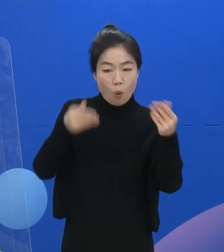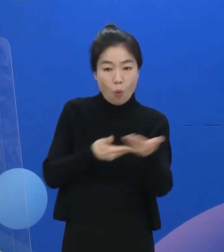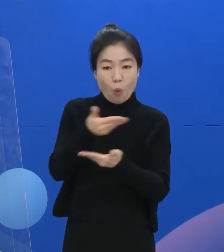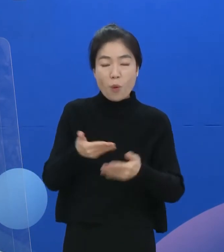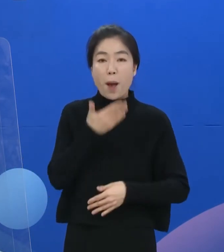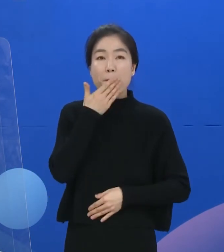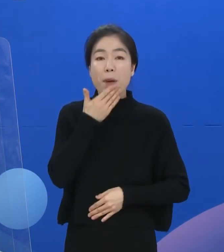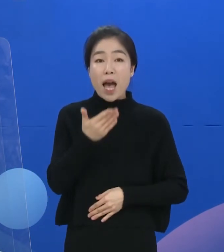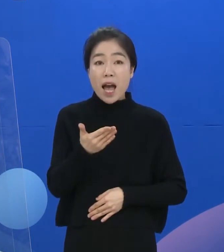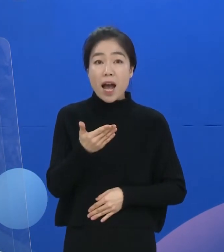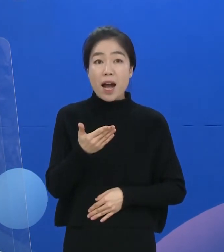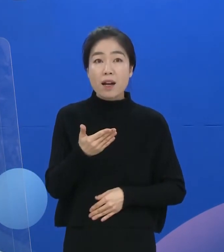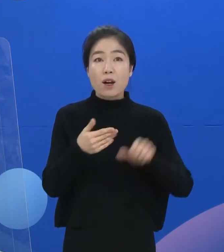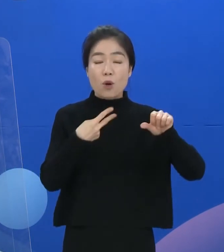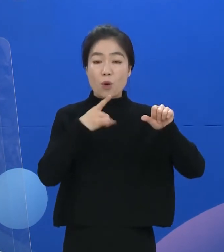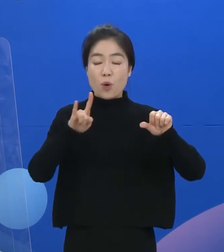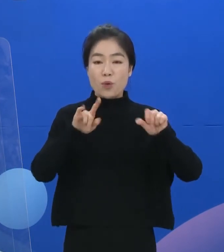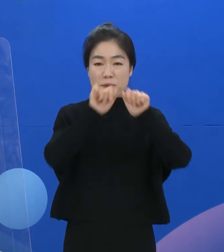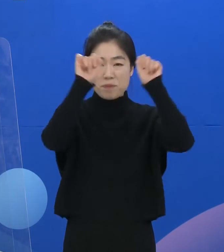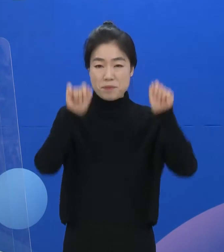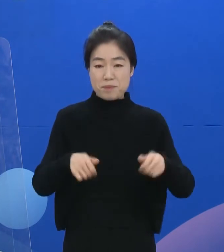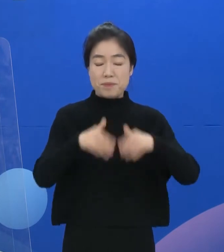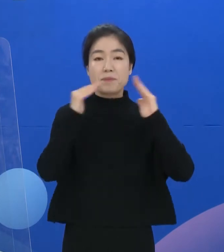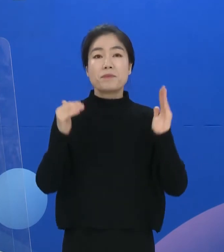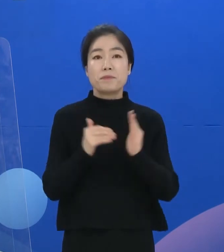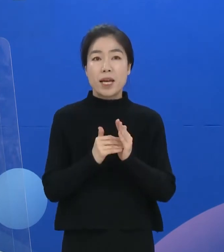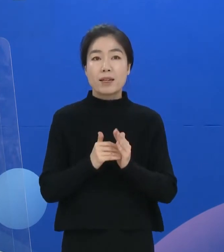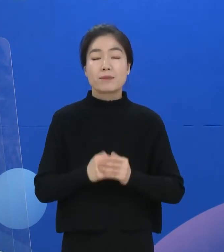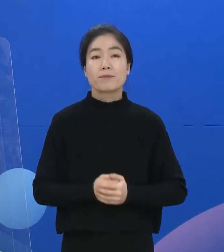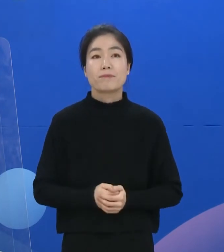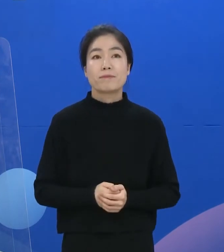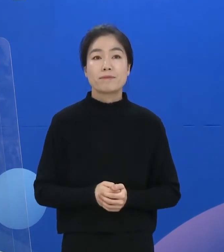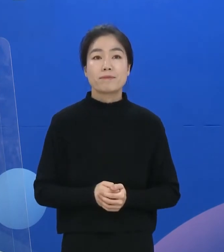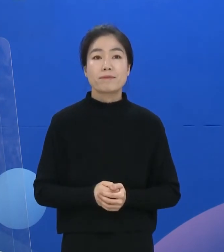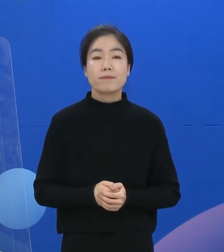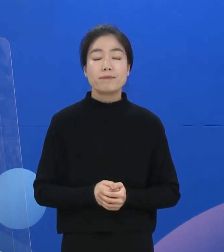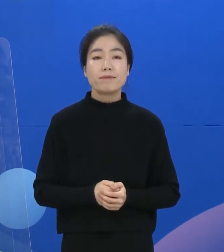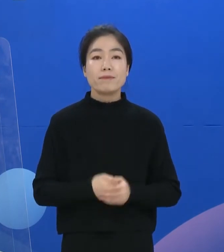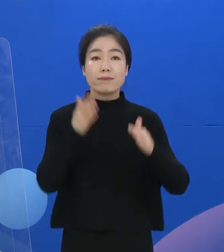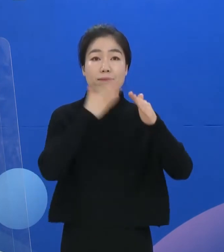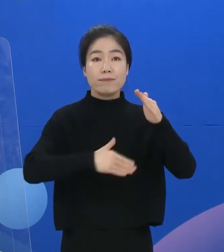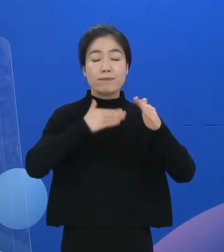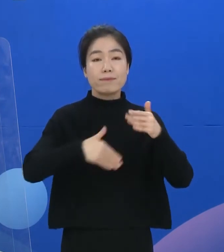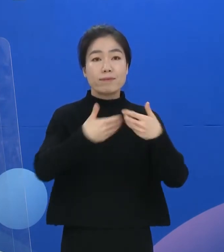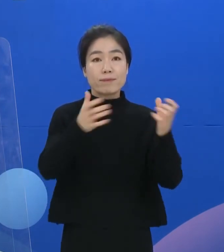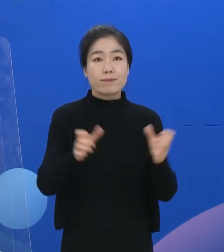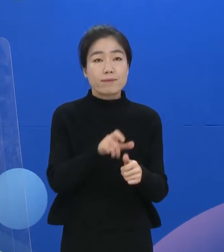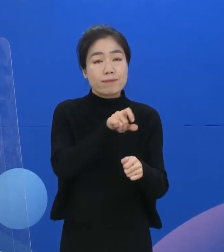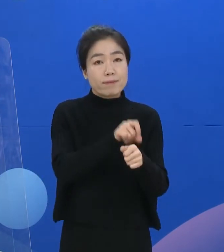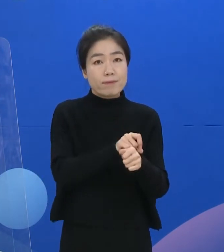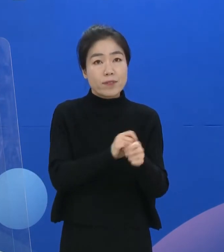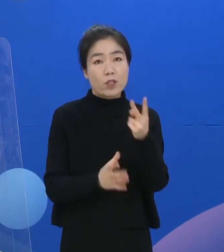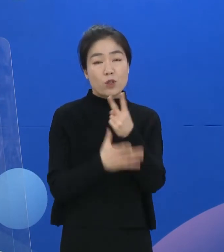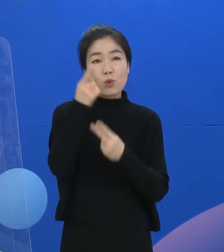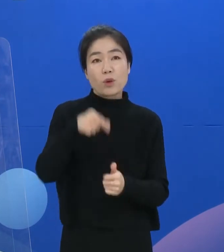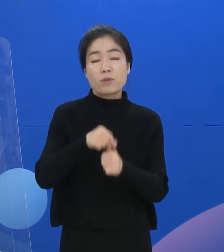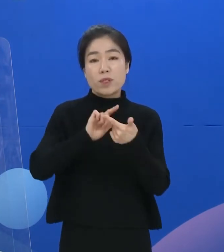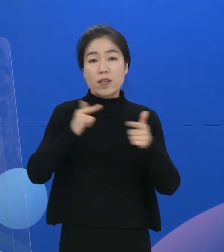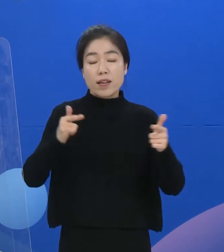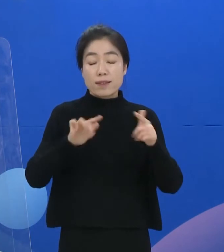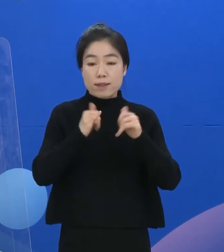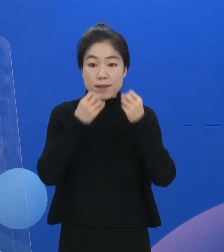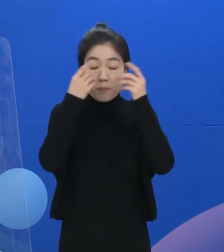정책 수요자들이 원스톱으로 모든 정보를 실시간 공유할 수 있는 5대 플랫폼을